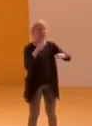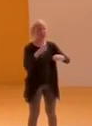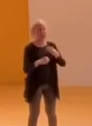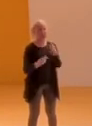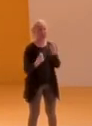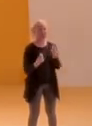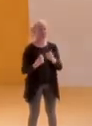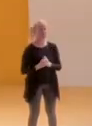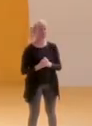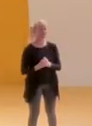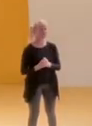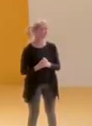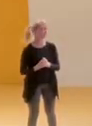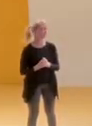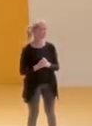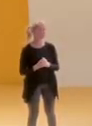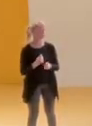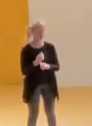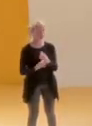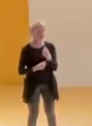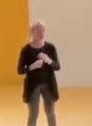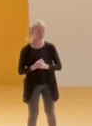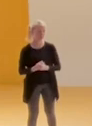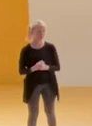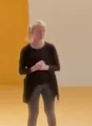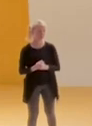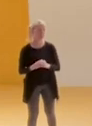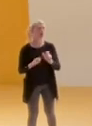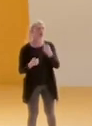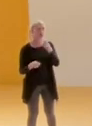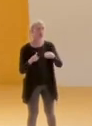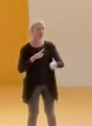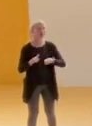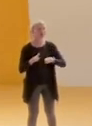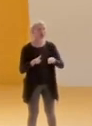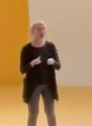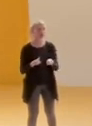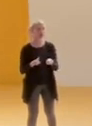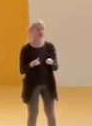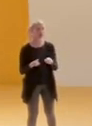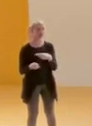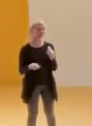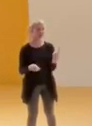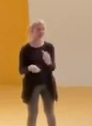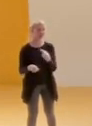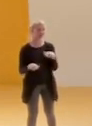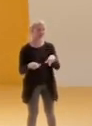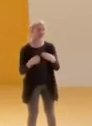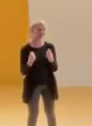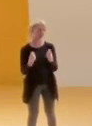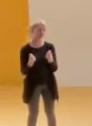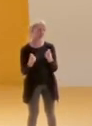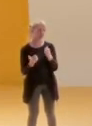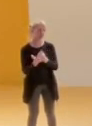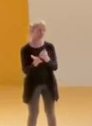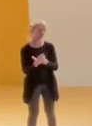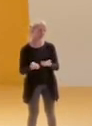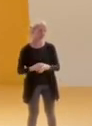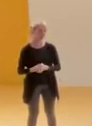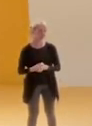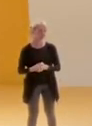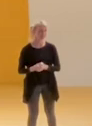pieniężnych Co oznacza dla nas ta kwestia pieniężna No pieniądz